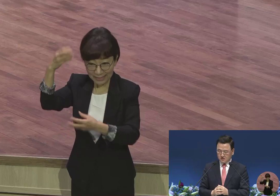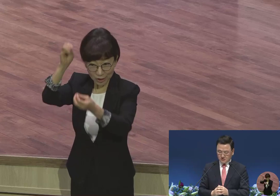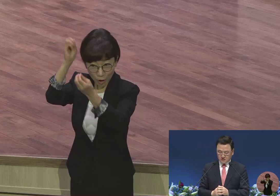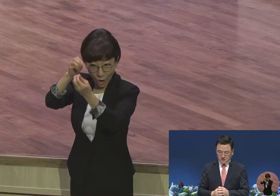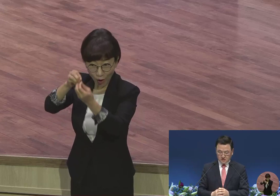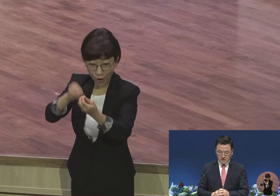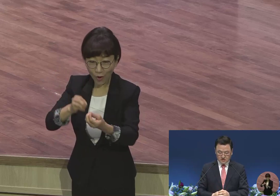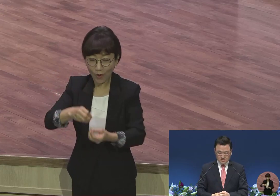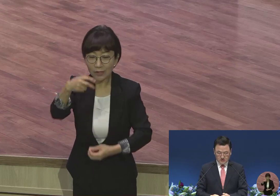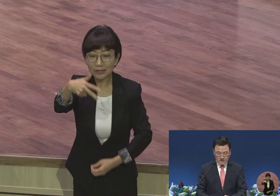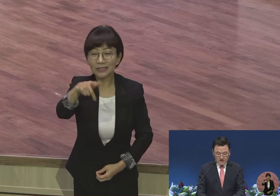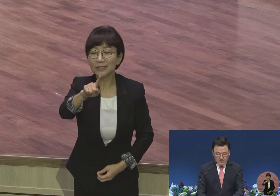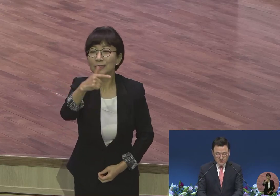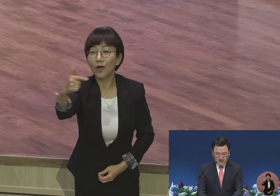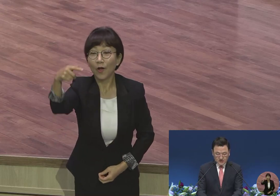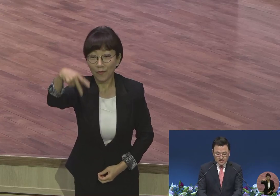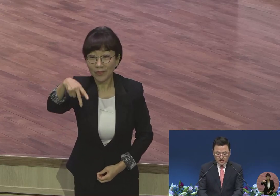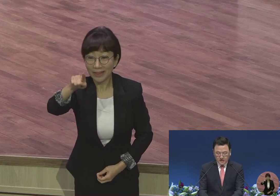칩니다.